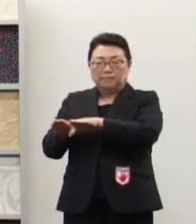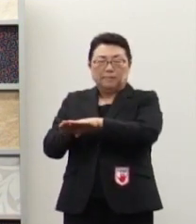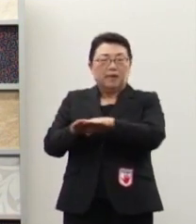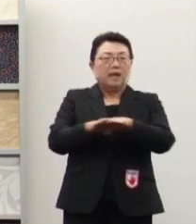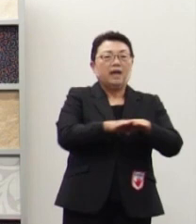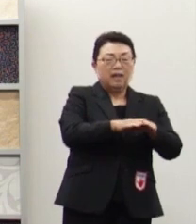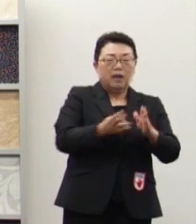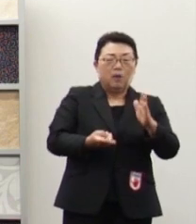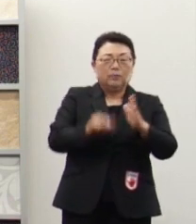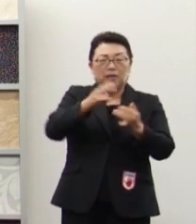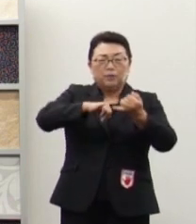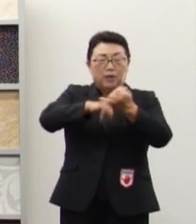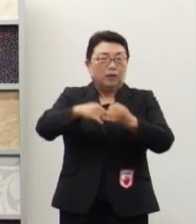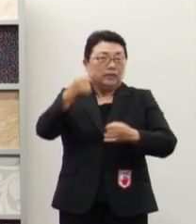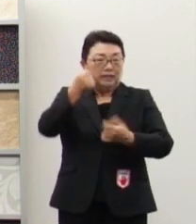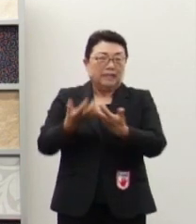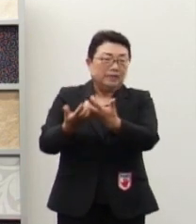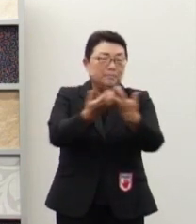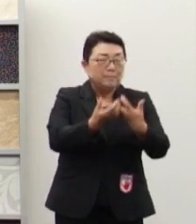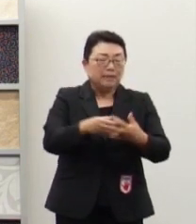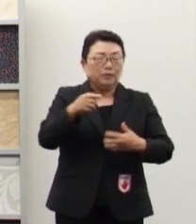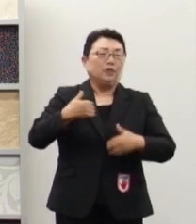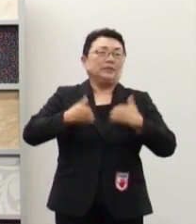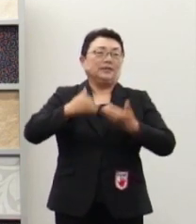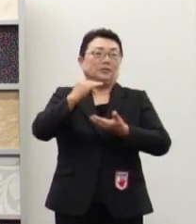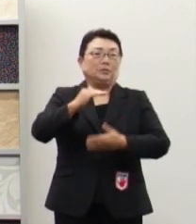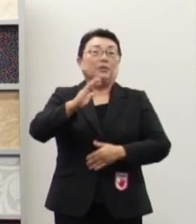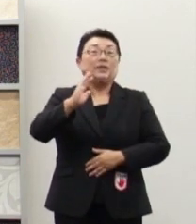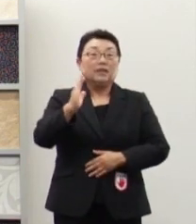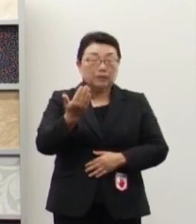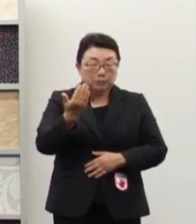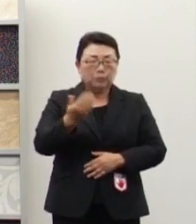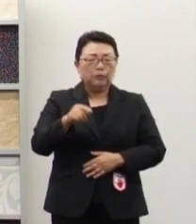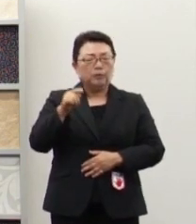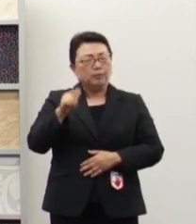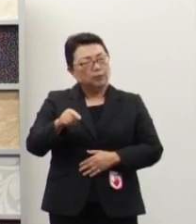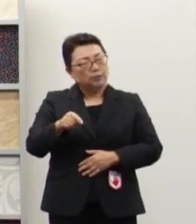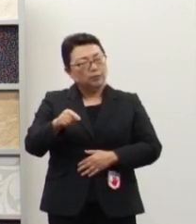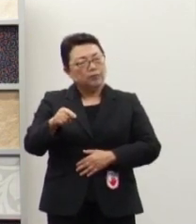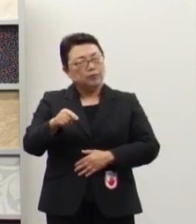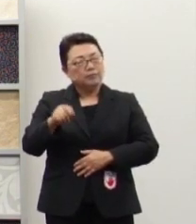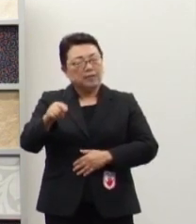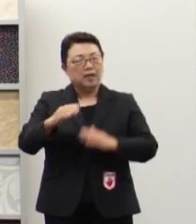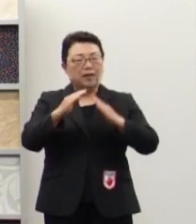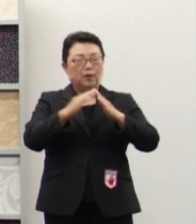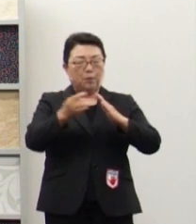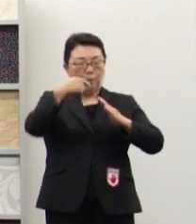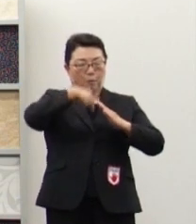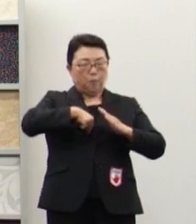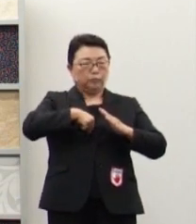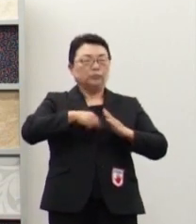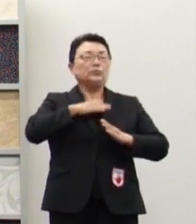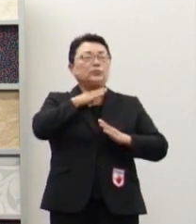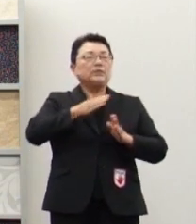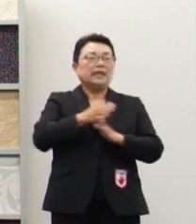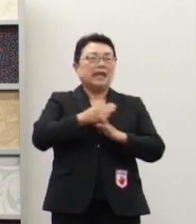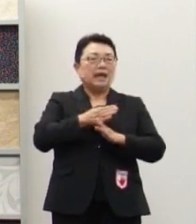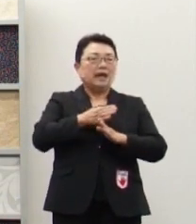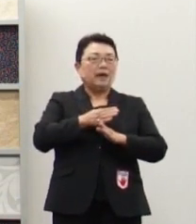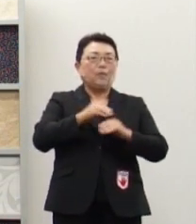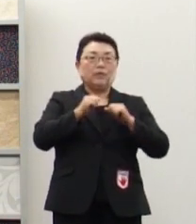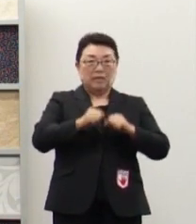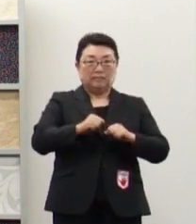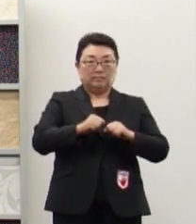悲鳴も出てきたと思うんですが、本当に落ち着いてているならば、ホームケアをですね、拡充することで宿泊療養施